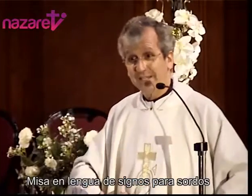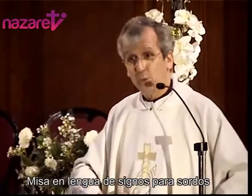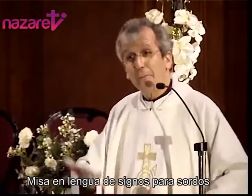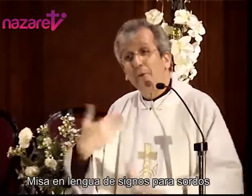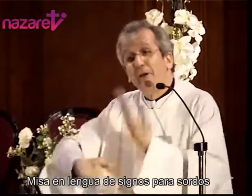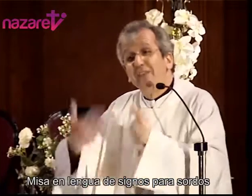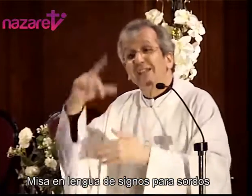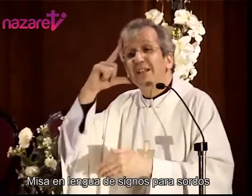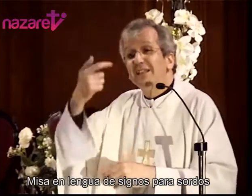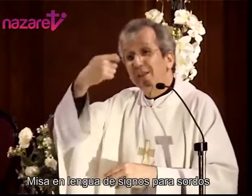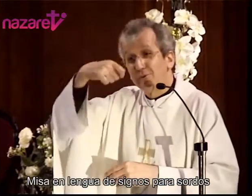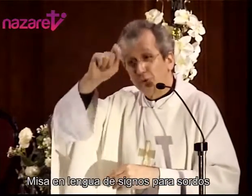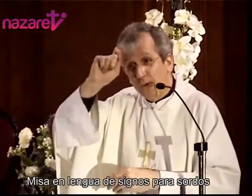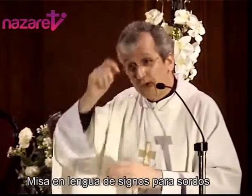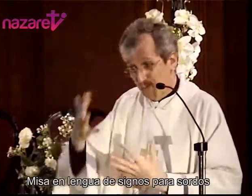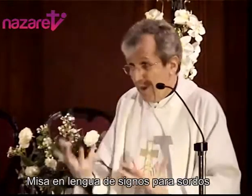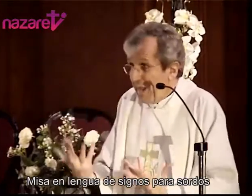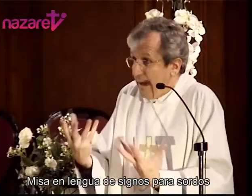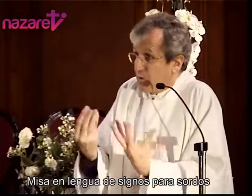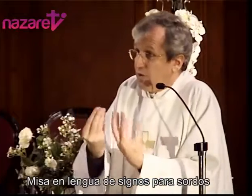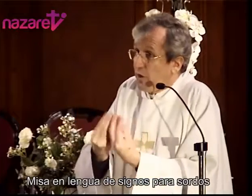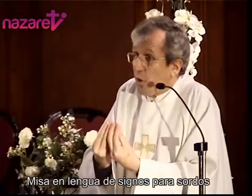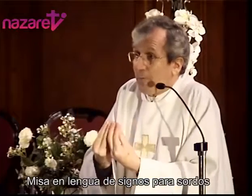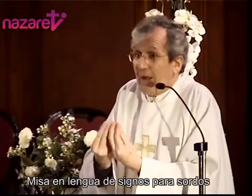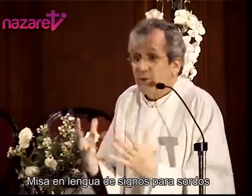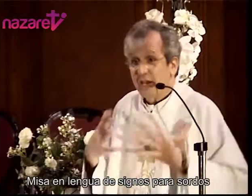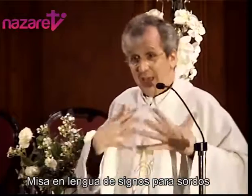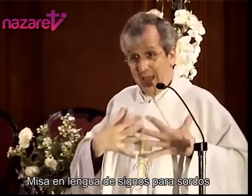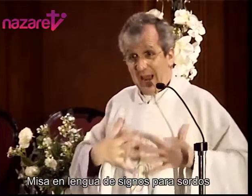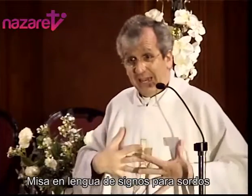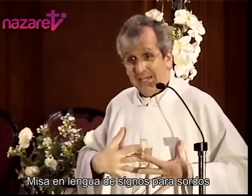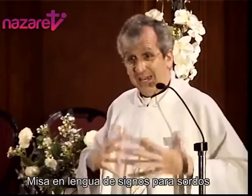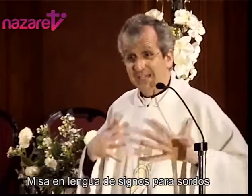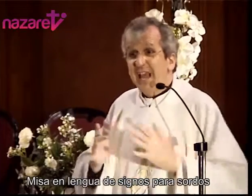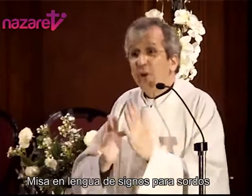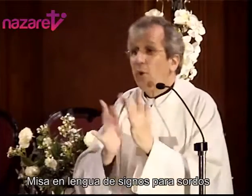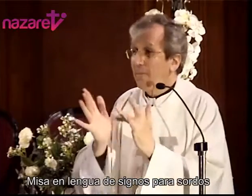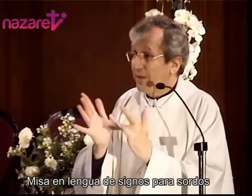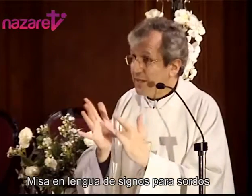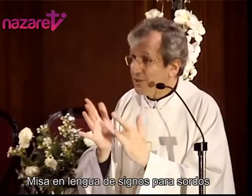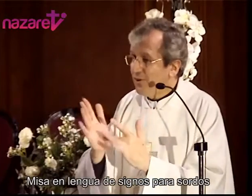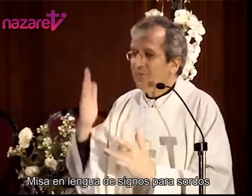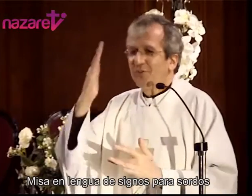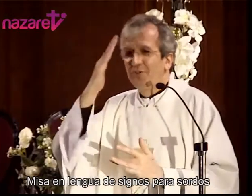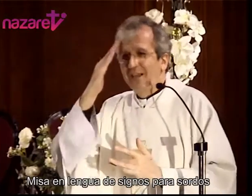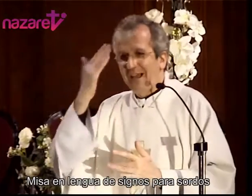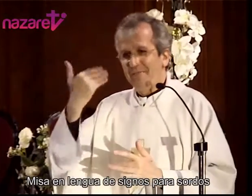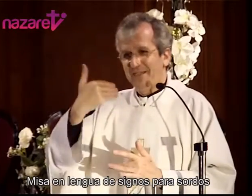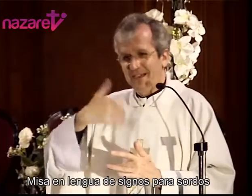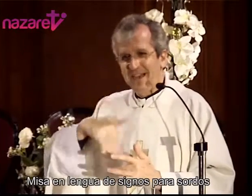cuerpo, desde el día de nuestro bautismo, hemos sido incorporados a la Iglesia, que es el cuerpo de Cristo, donde la cabeza ya